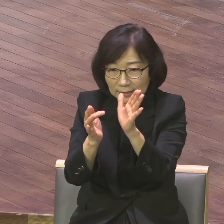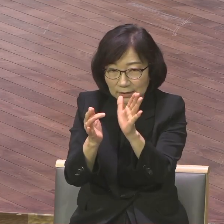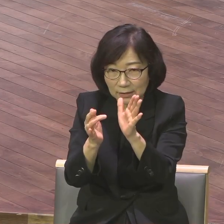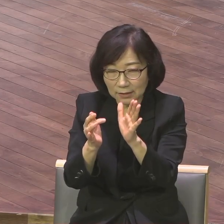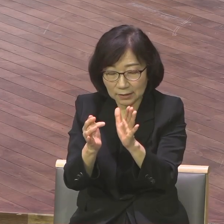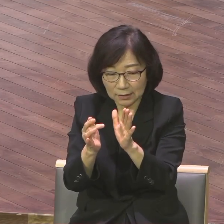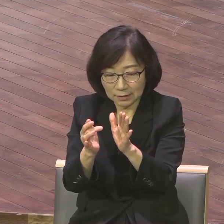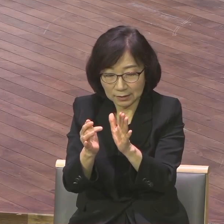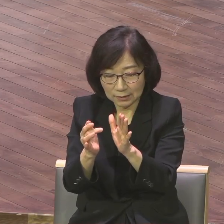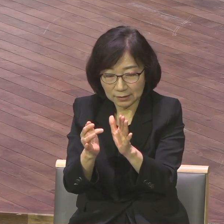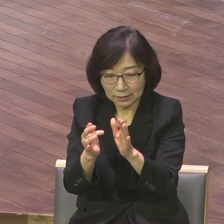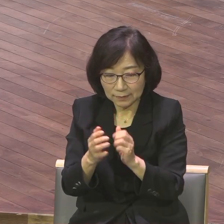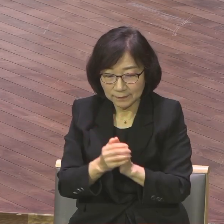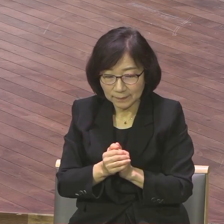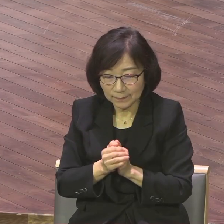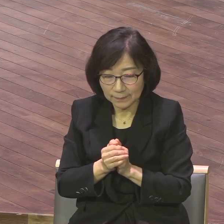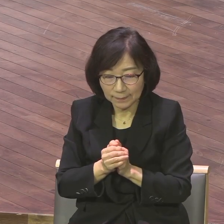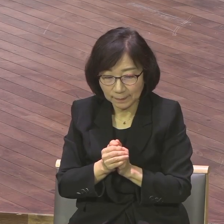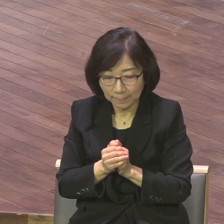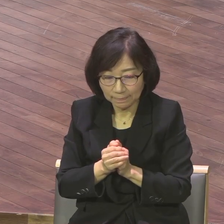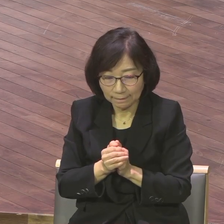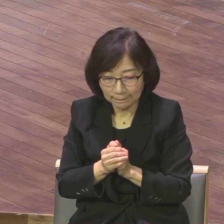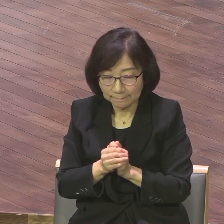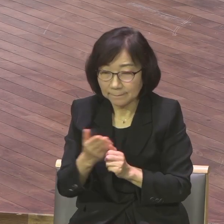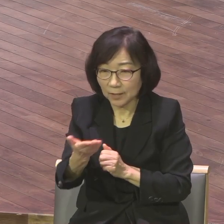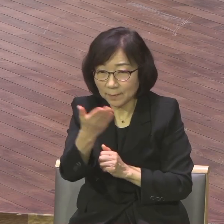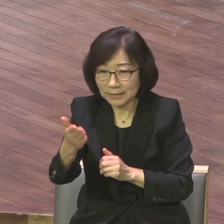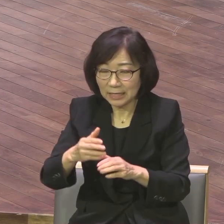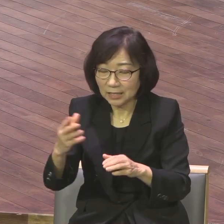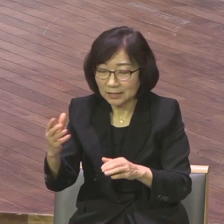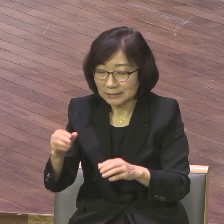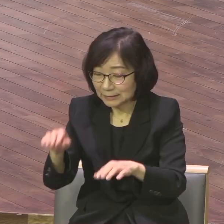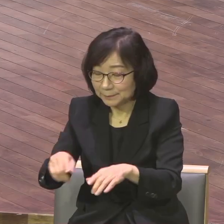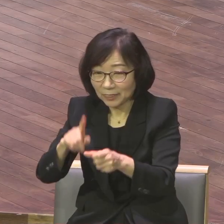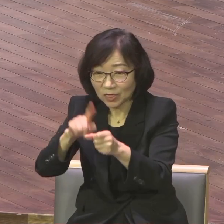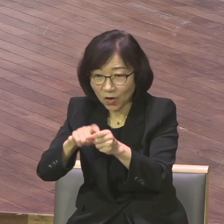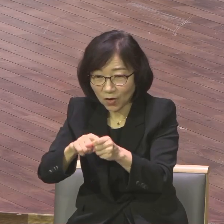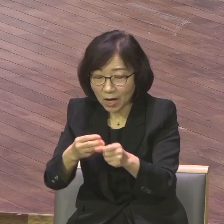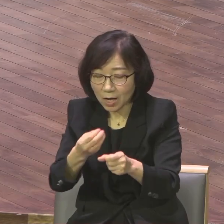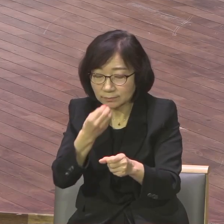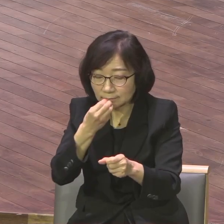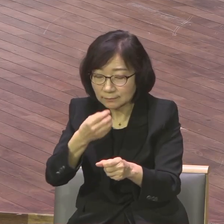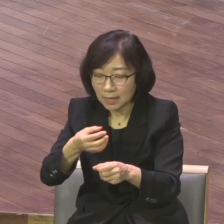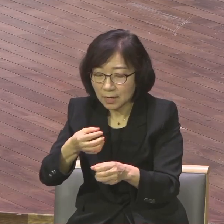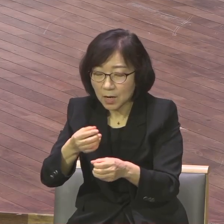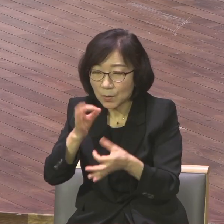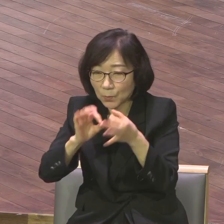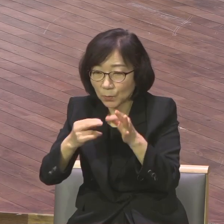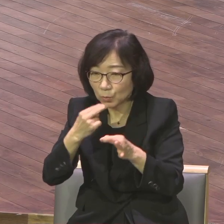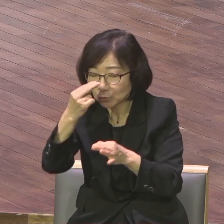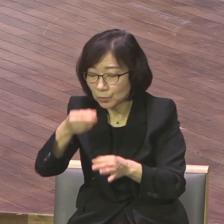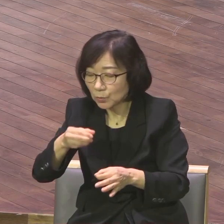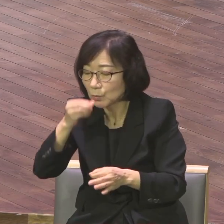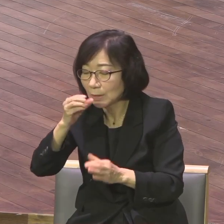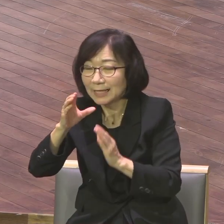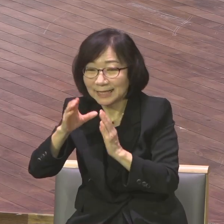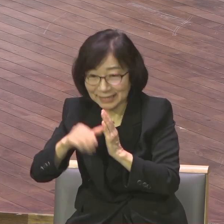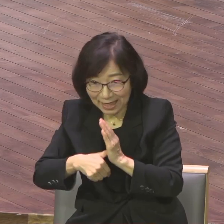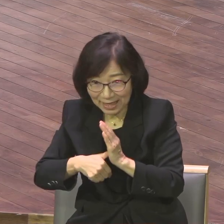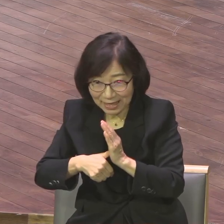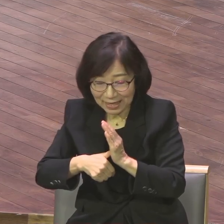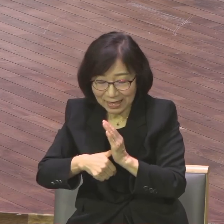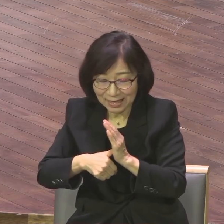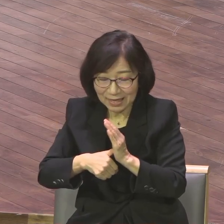고백, 이 가슴에 담고 참여하세요. 예수님이 어떤 마음을 품고 성찬에